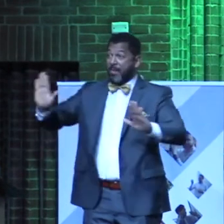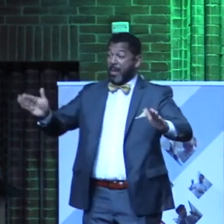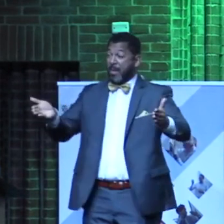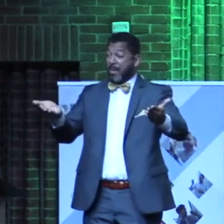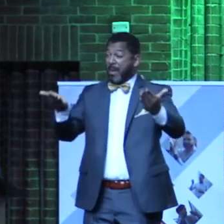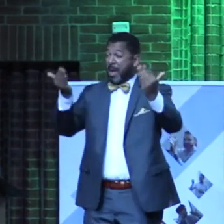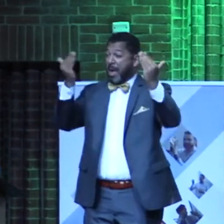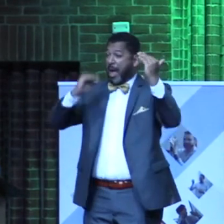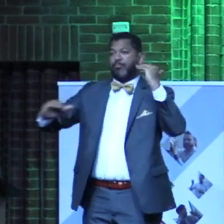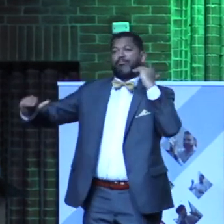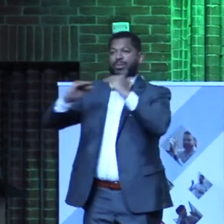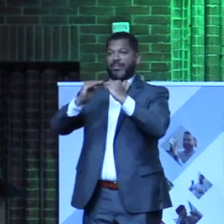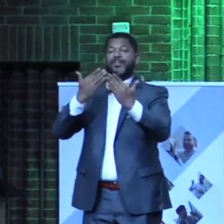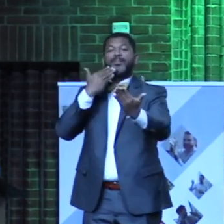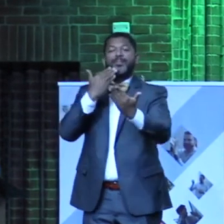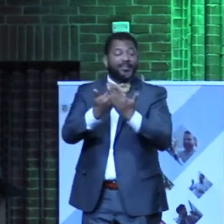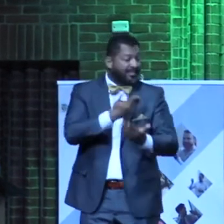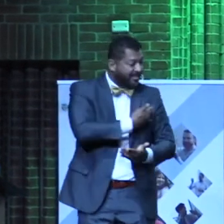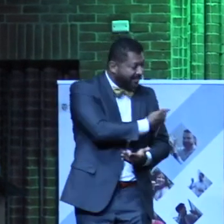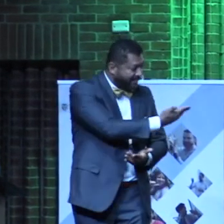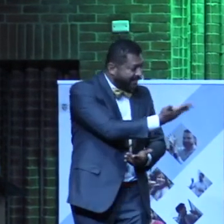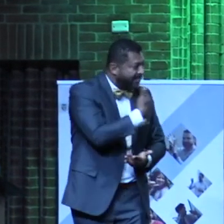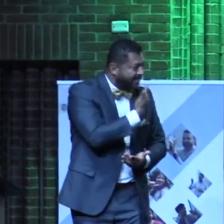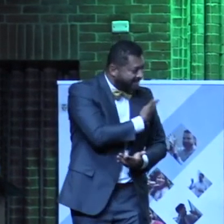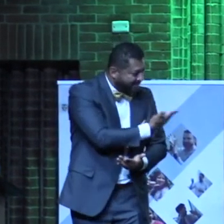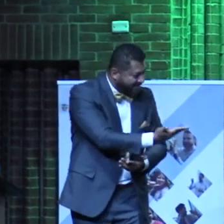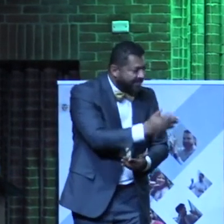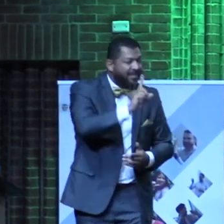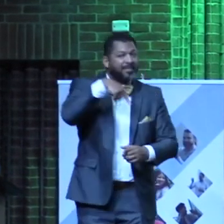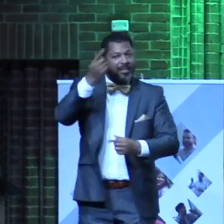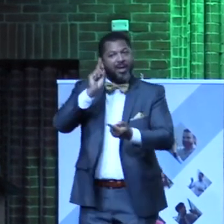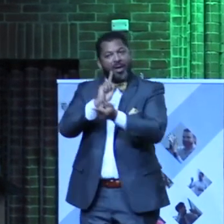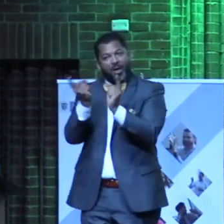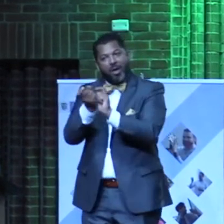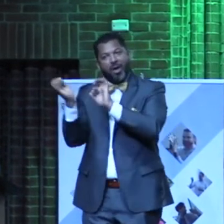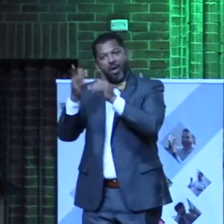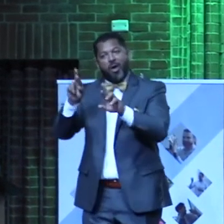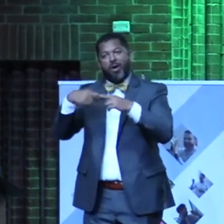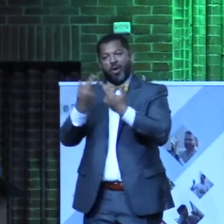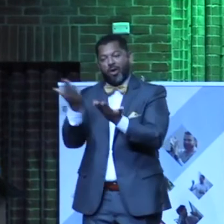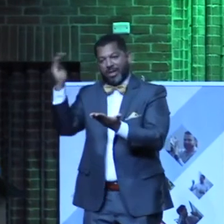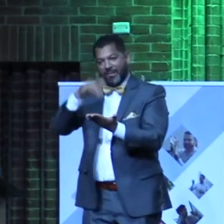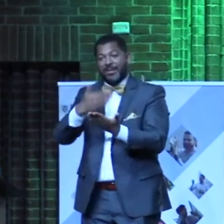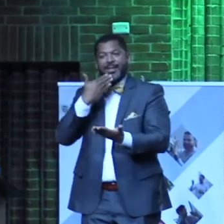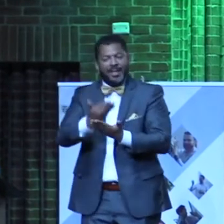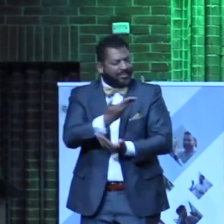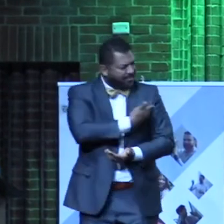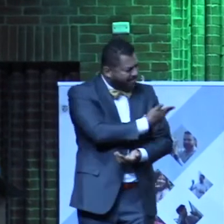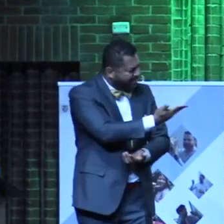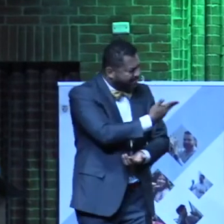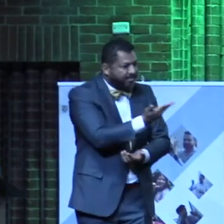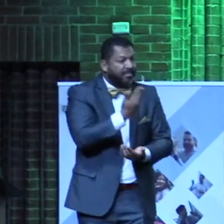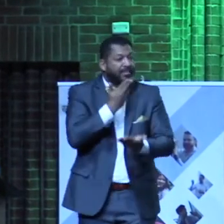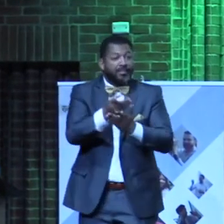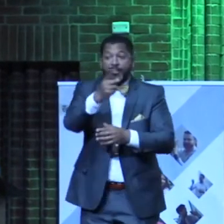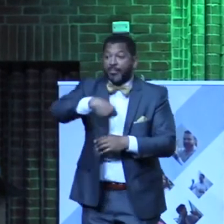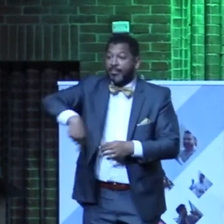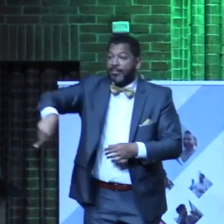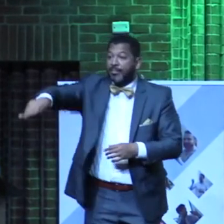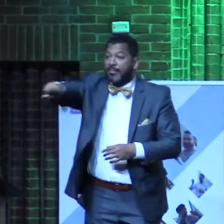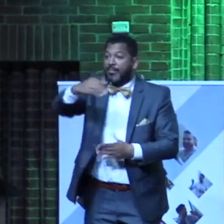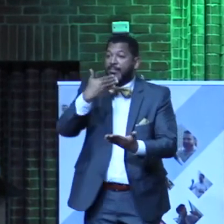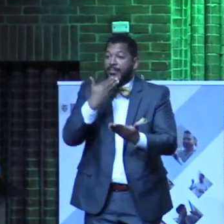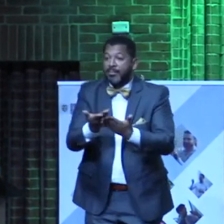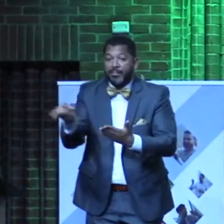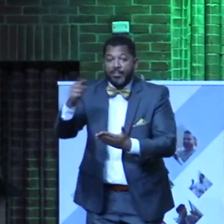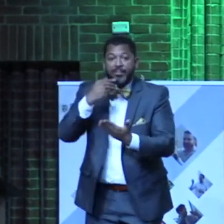agradecemos inmensamente su asistencia y los invitamos para una próxima oportunidad. Muchísimas gracias a los asistentes, muchísimas gracias por su voluntad con